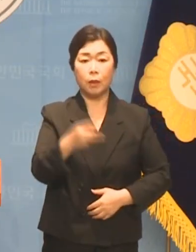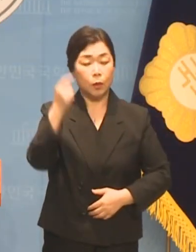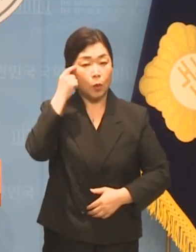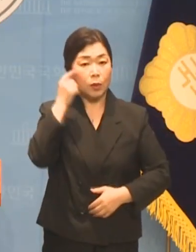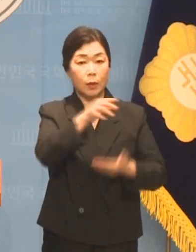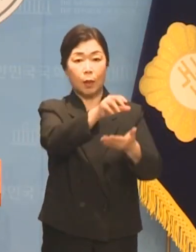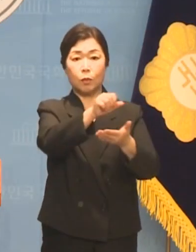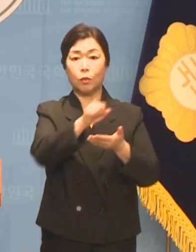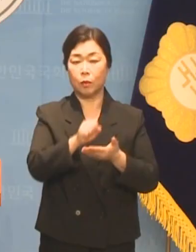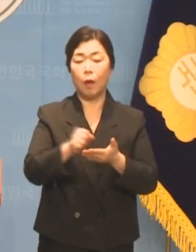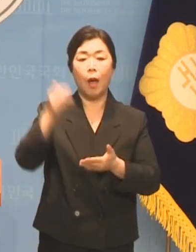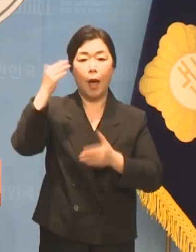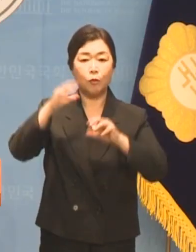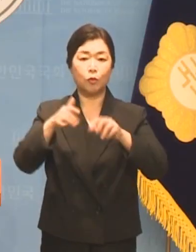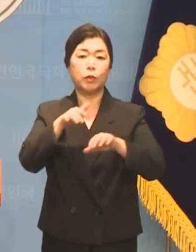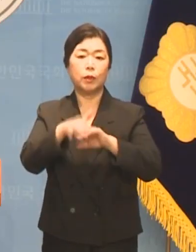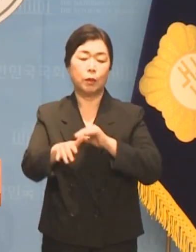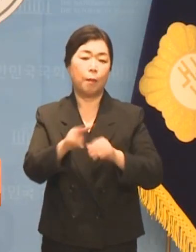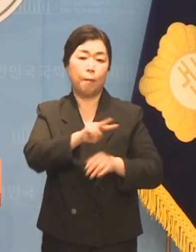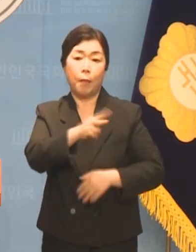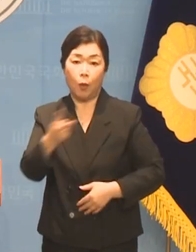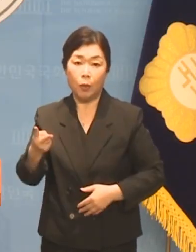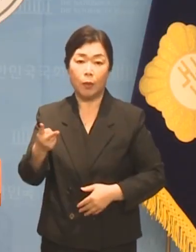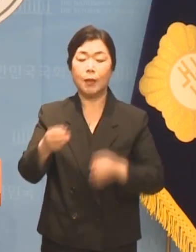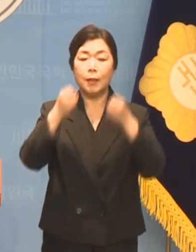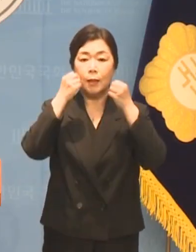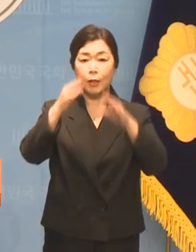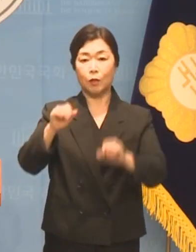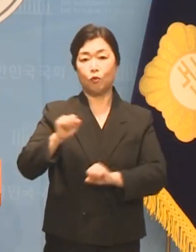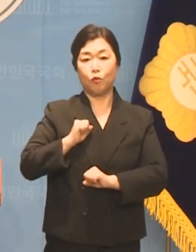정신을 한국적으로 구현한